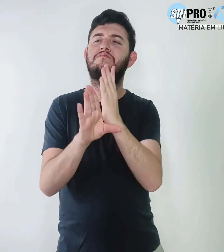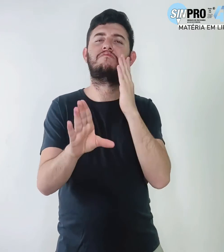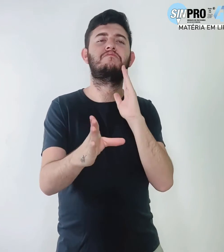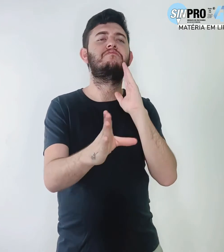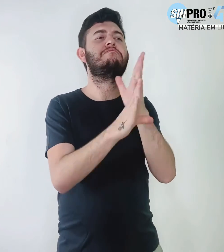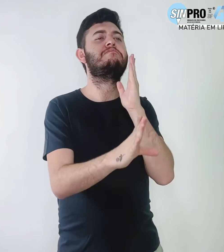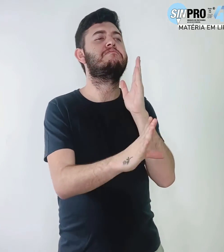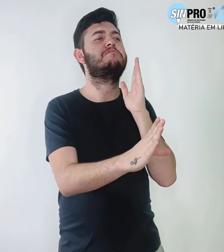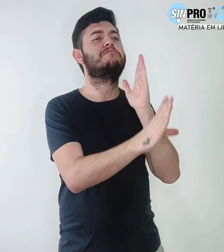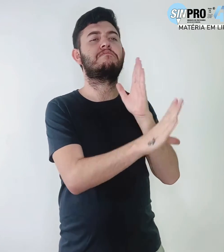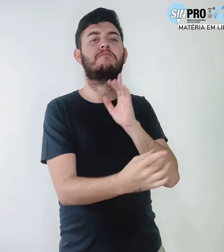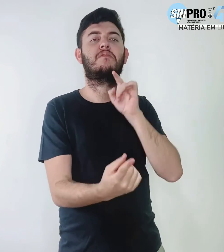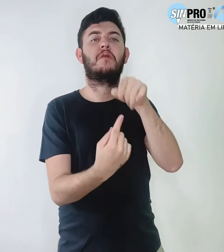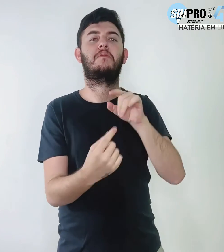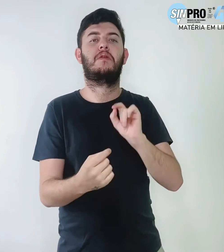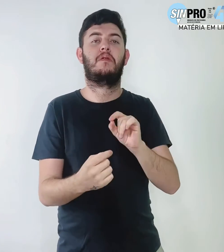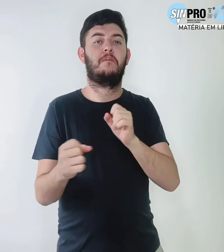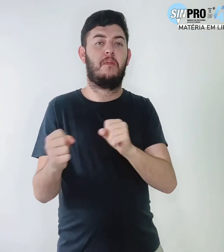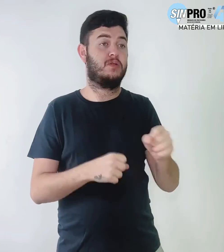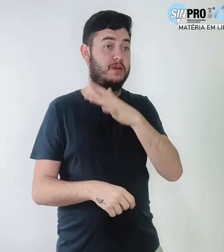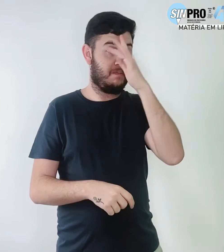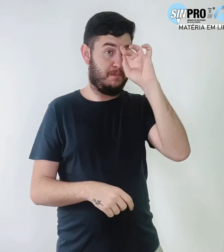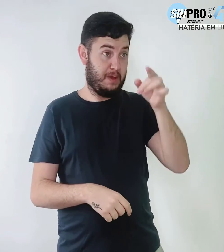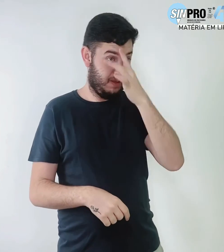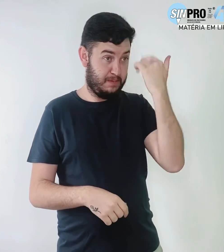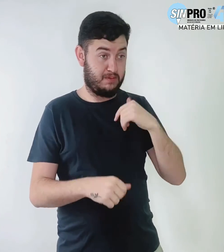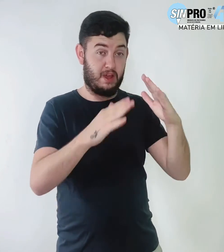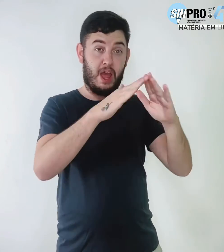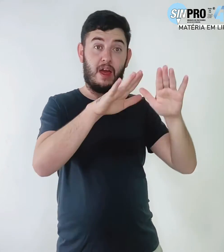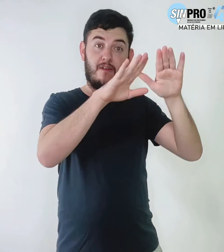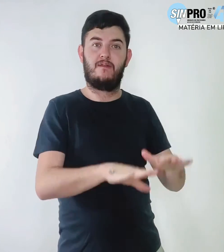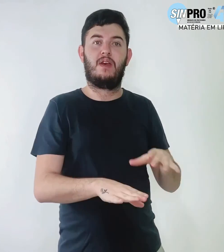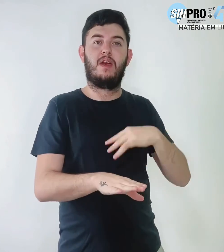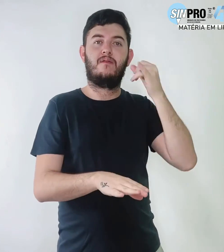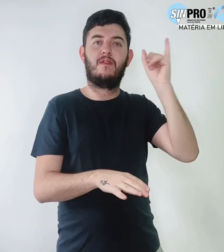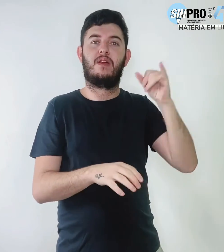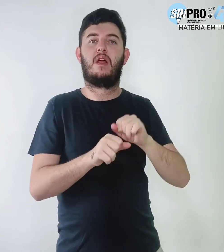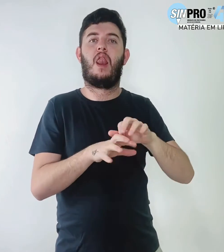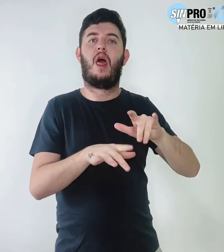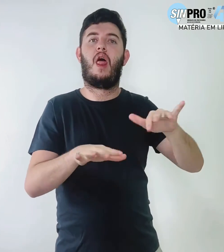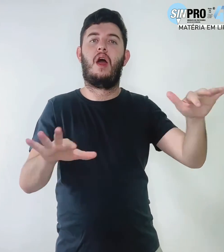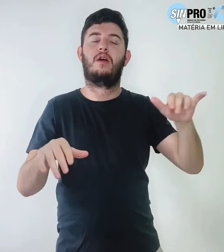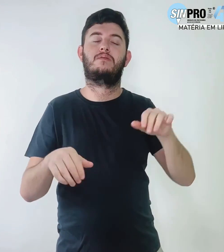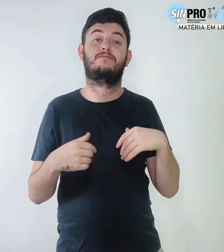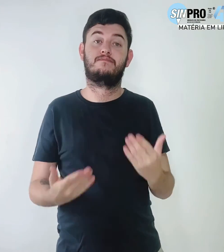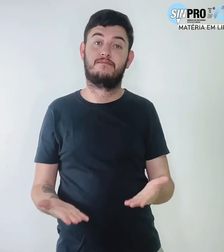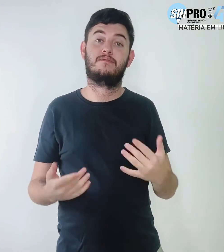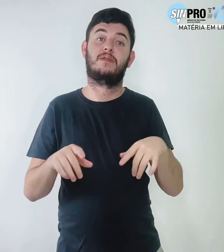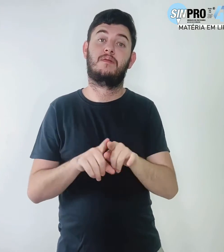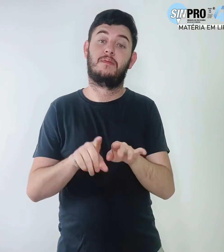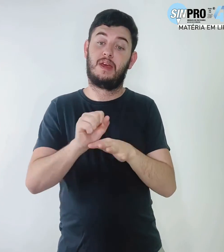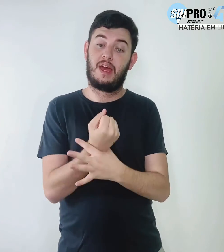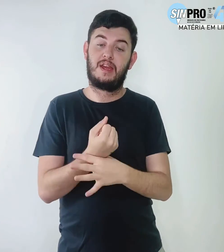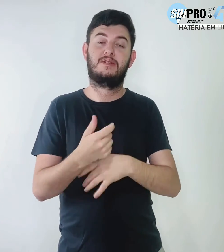que possa bloquear essa cadeia de transmissão. Mas, para garantir que essa ação